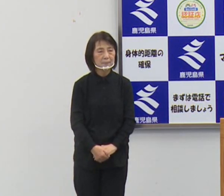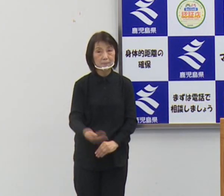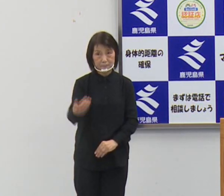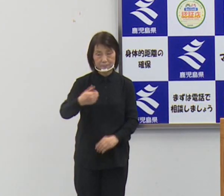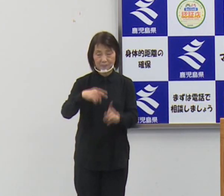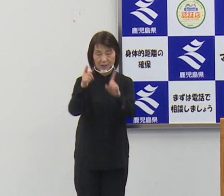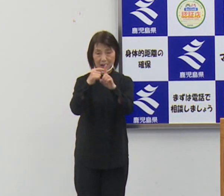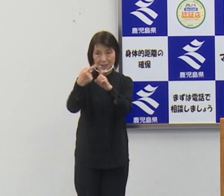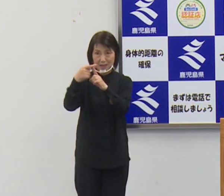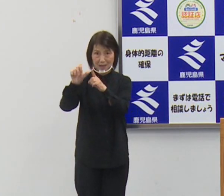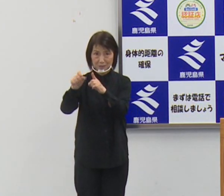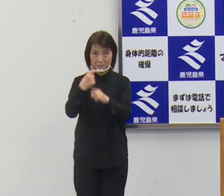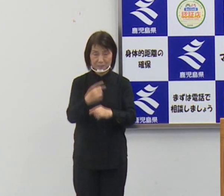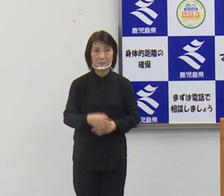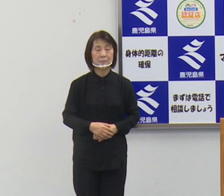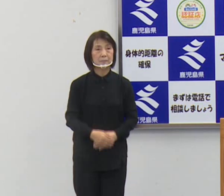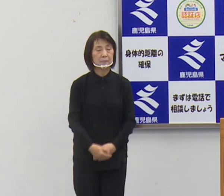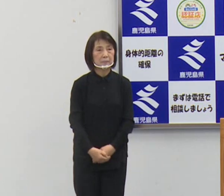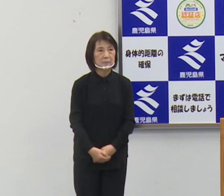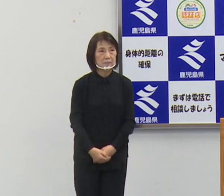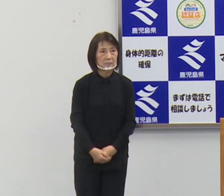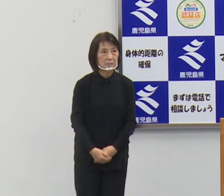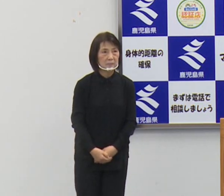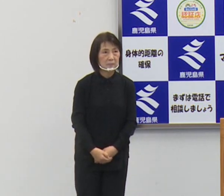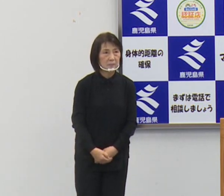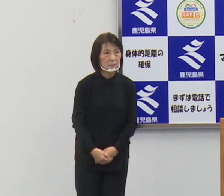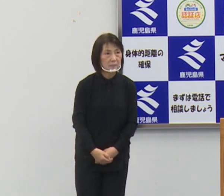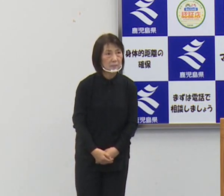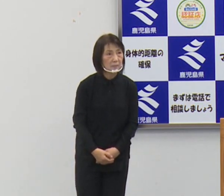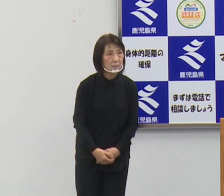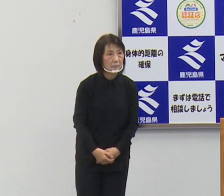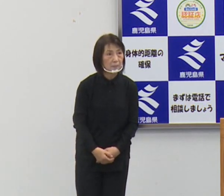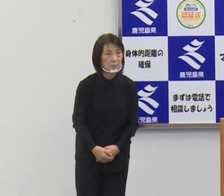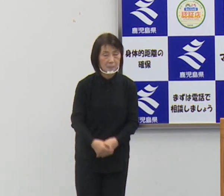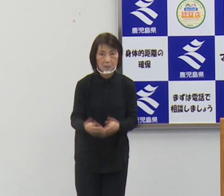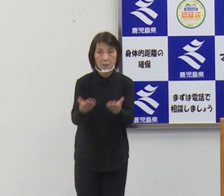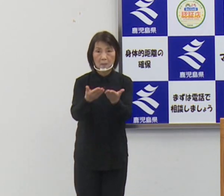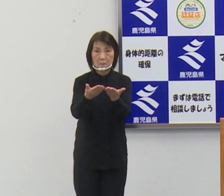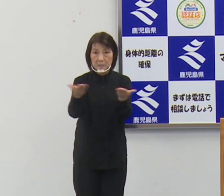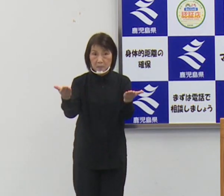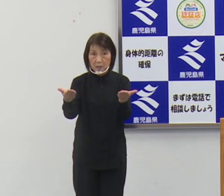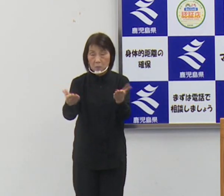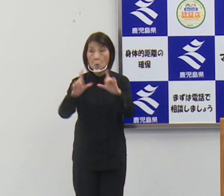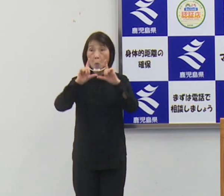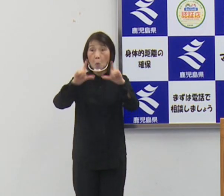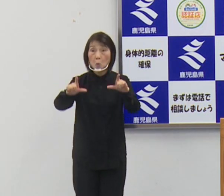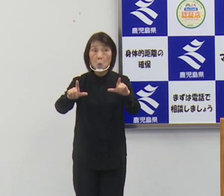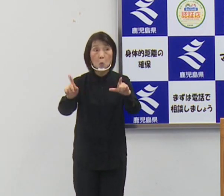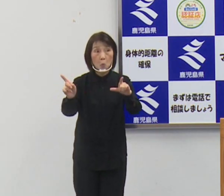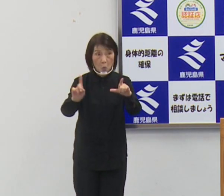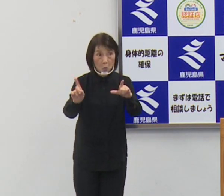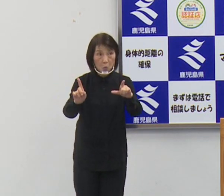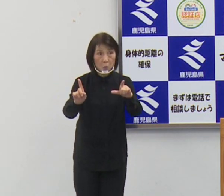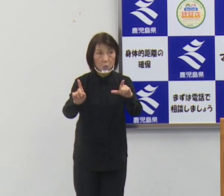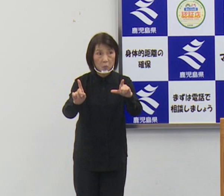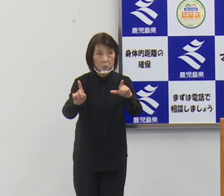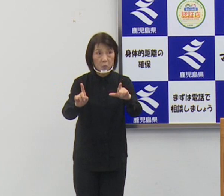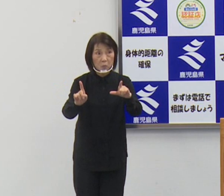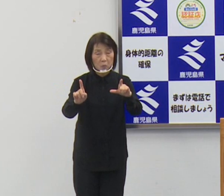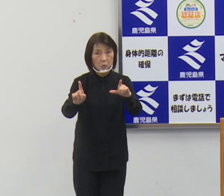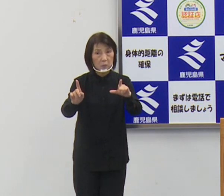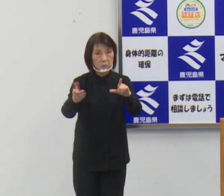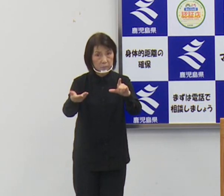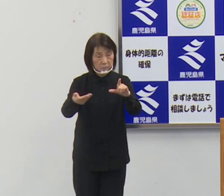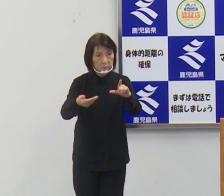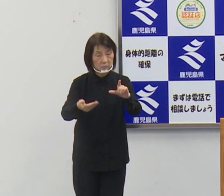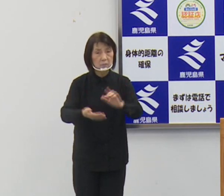KTS の高吉です。たびたびすみません、要請に応じなかった店舗の公表についてなんですが、公表の仕方はどういう形になるんで